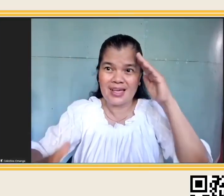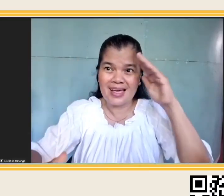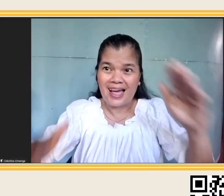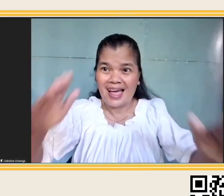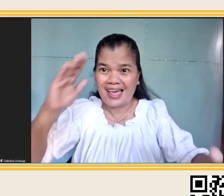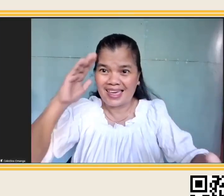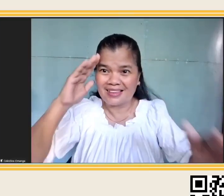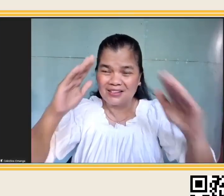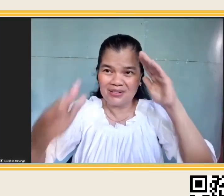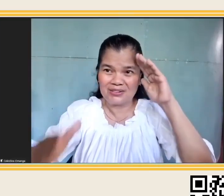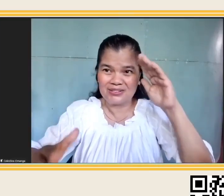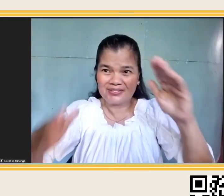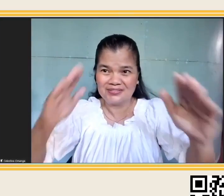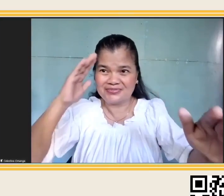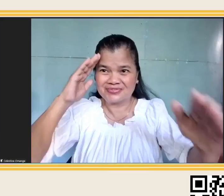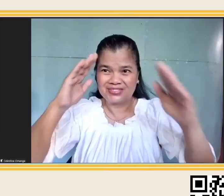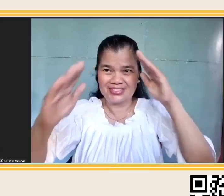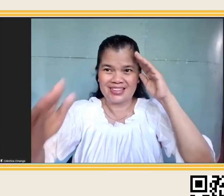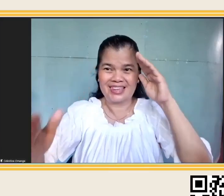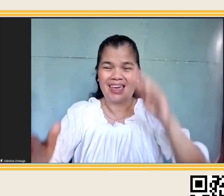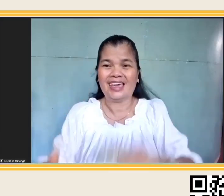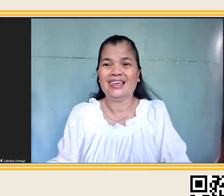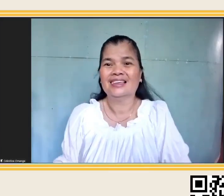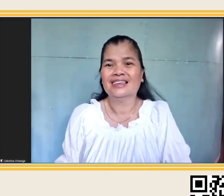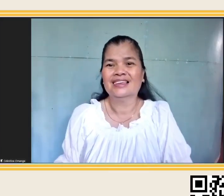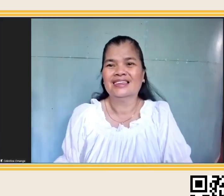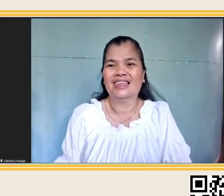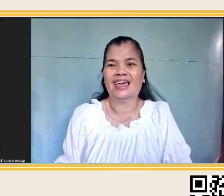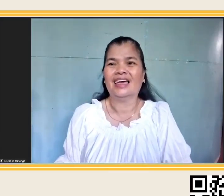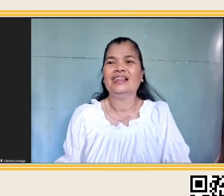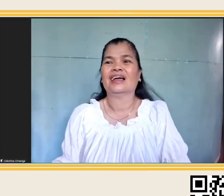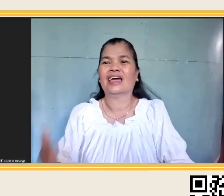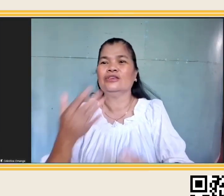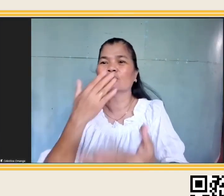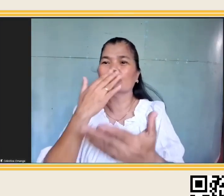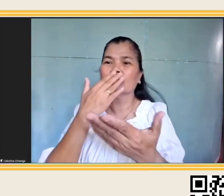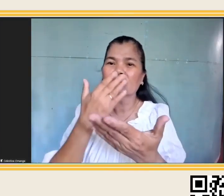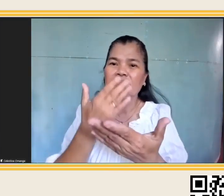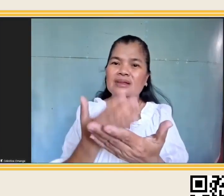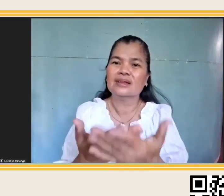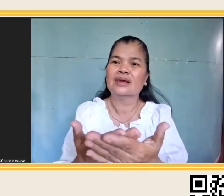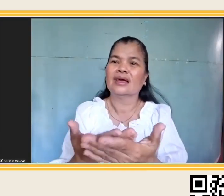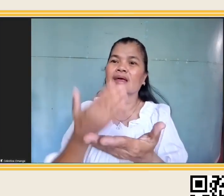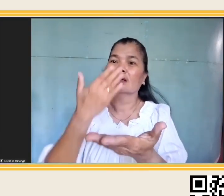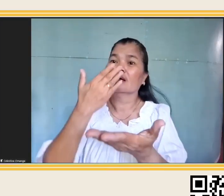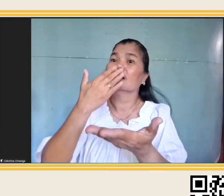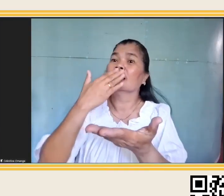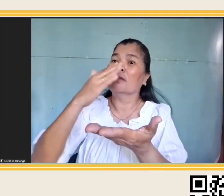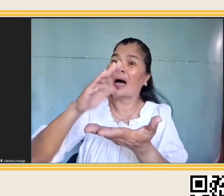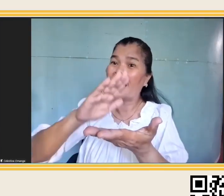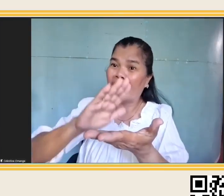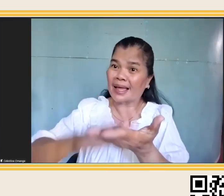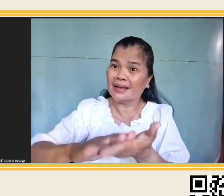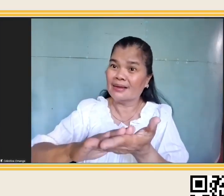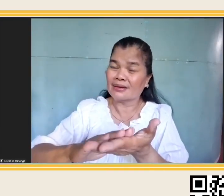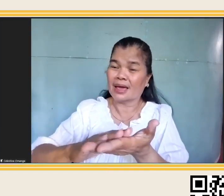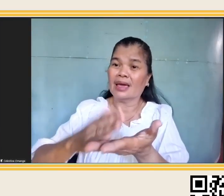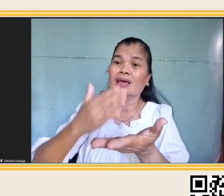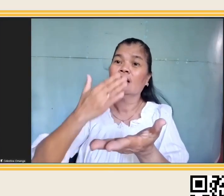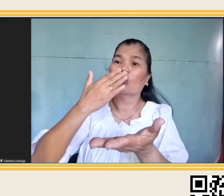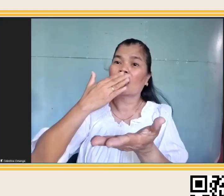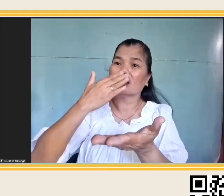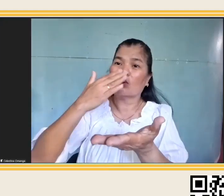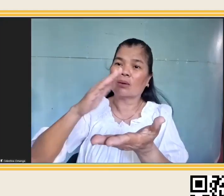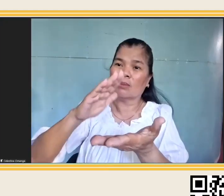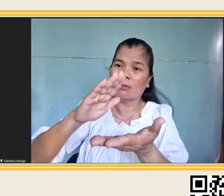ito. Hi, hello. Okay? Then, again, yung good, the bad.